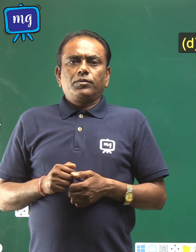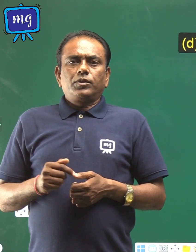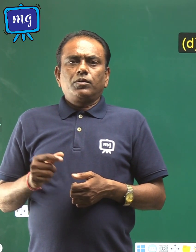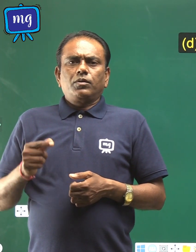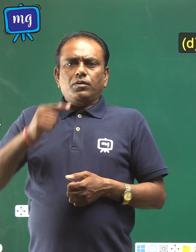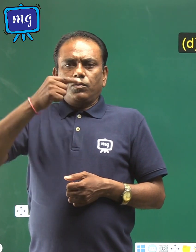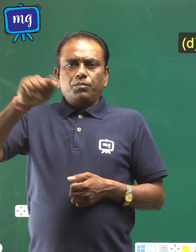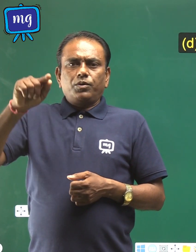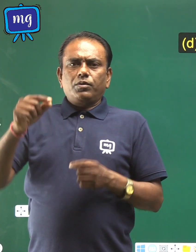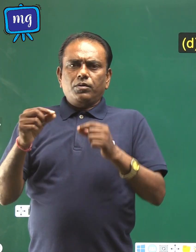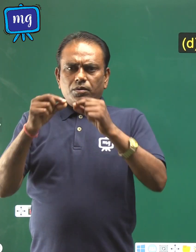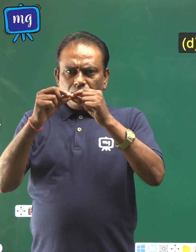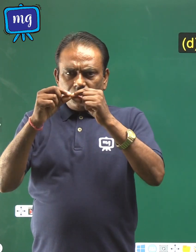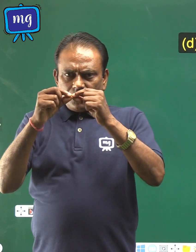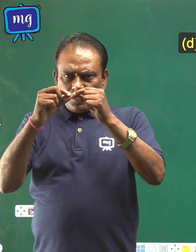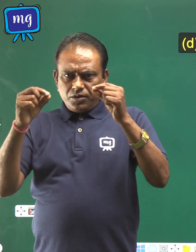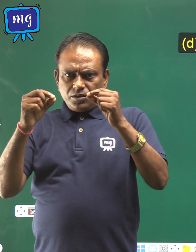उपयुक्त त्रिज्या का एक चाप